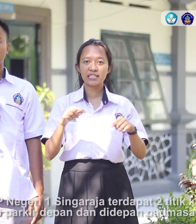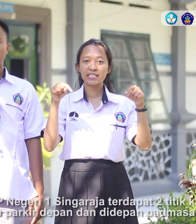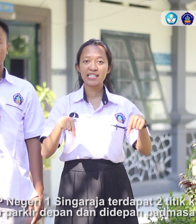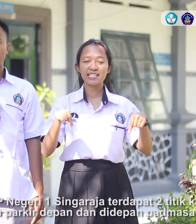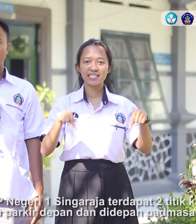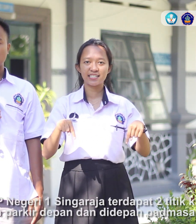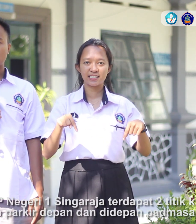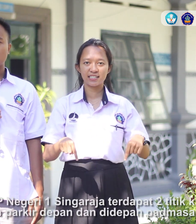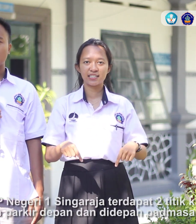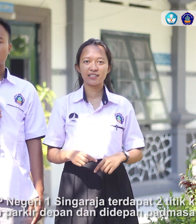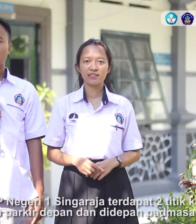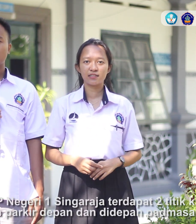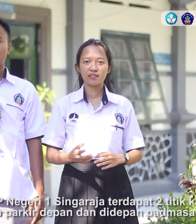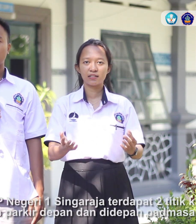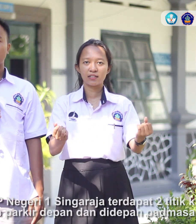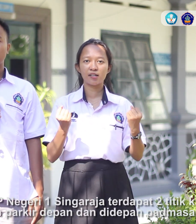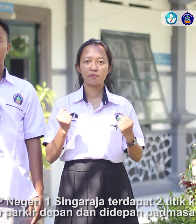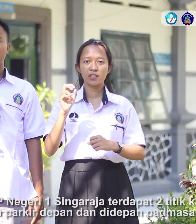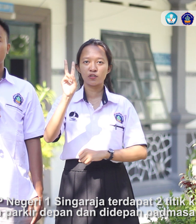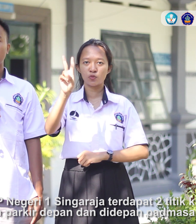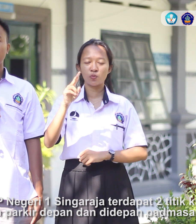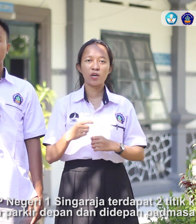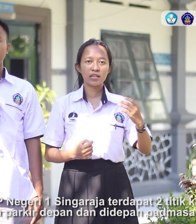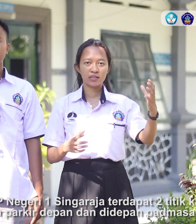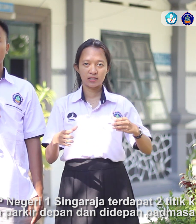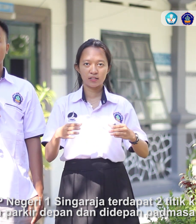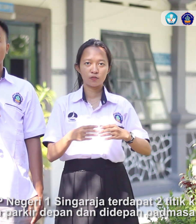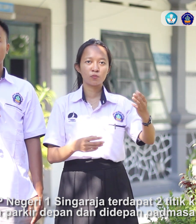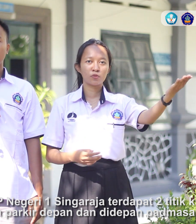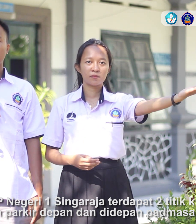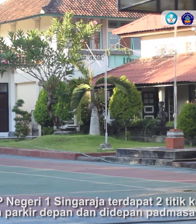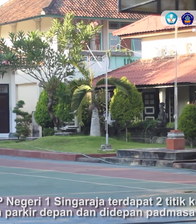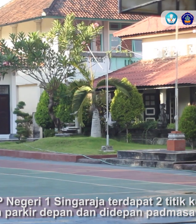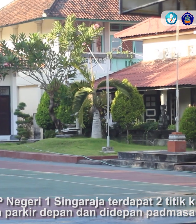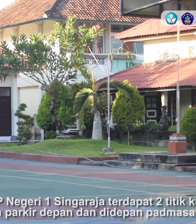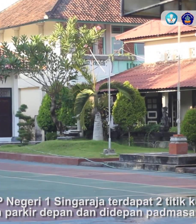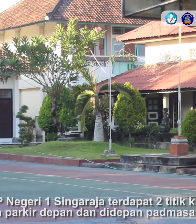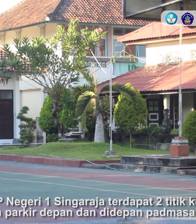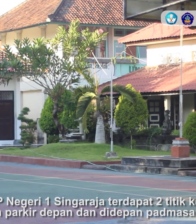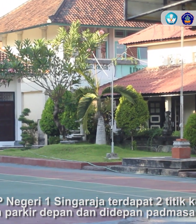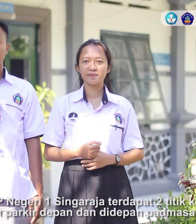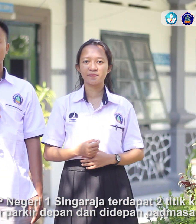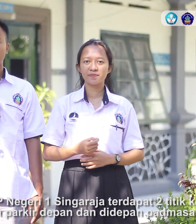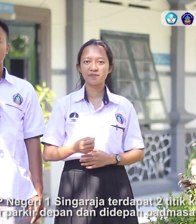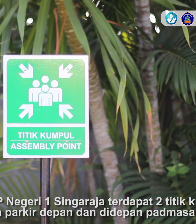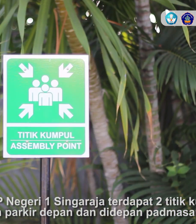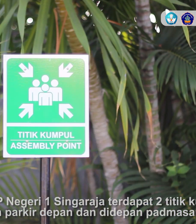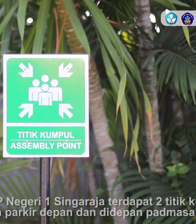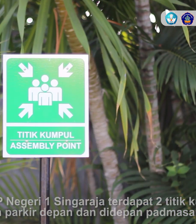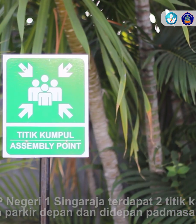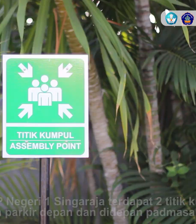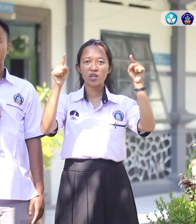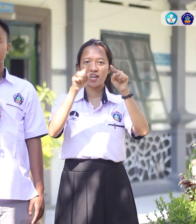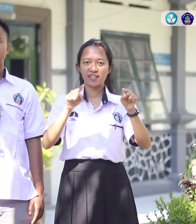lingkungan sekolah SMP Negeri 1 Singaraja, terdapat dua titik kumpul yang berada di area parkir depan dan